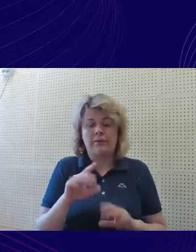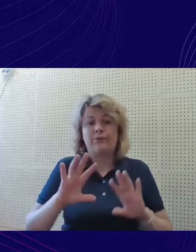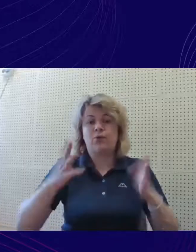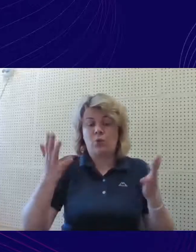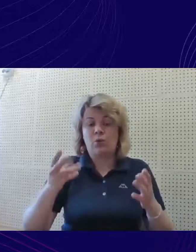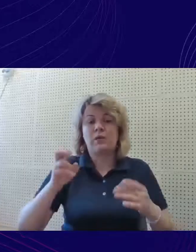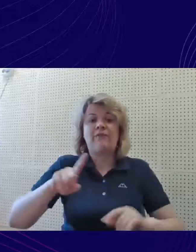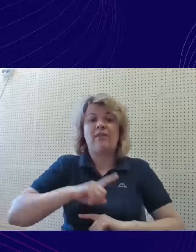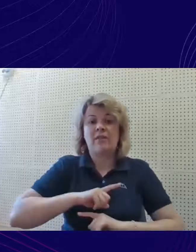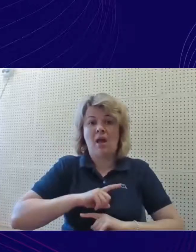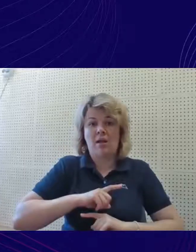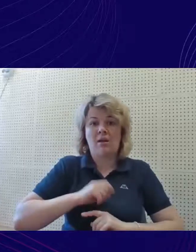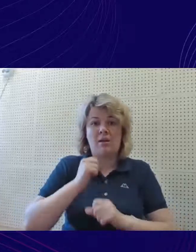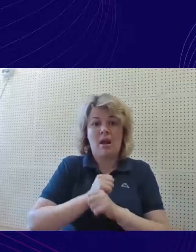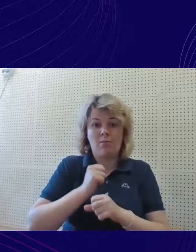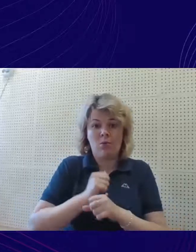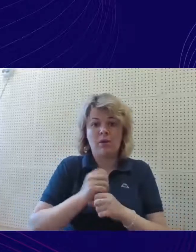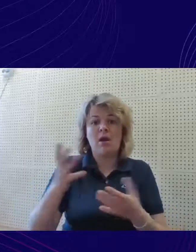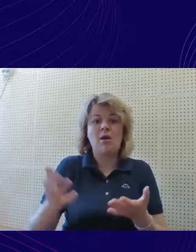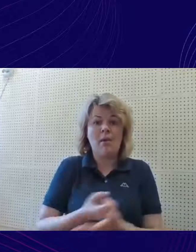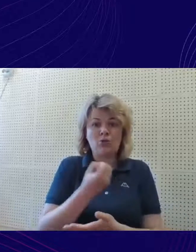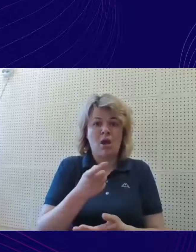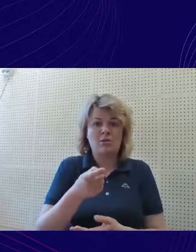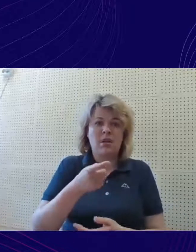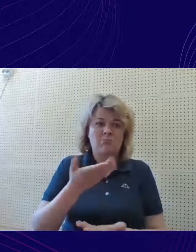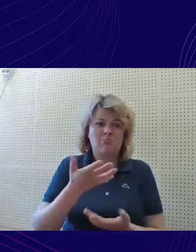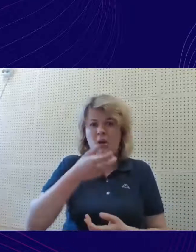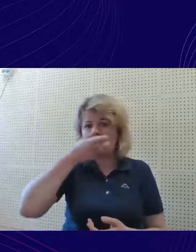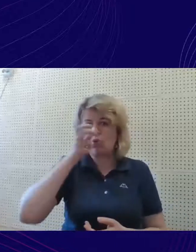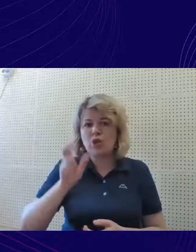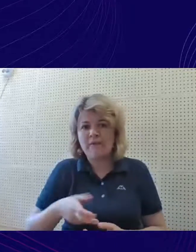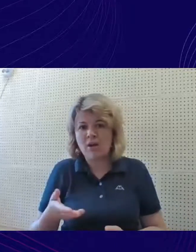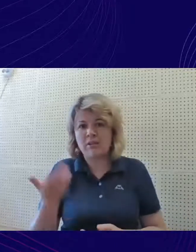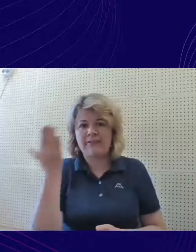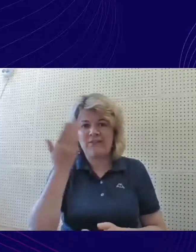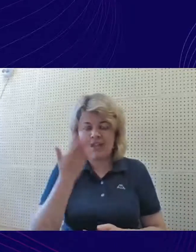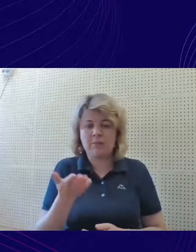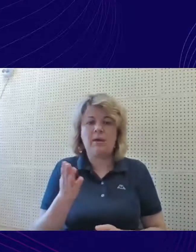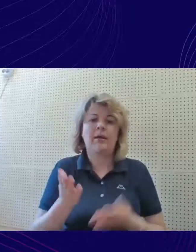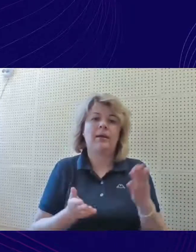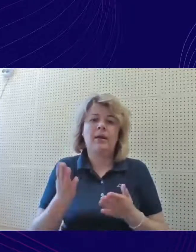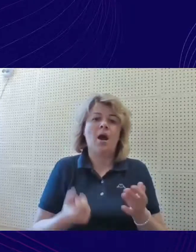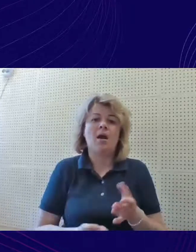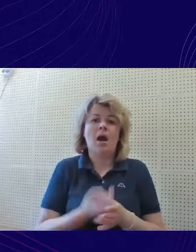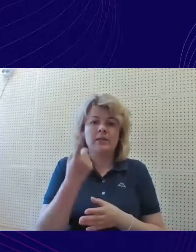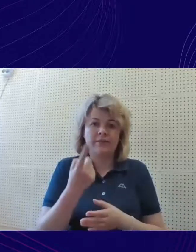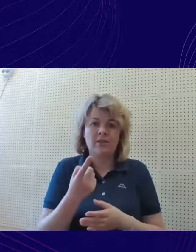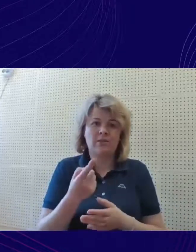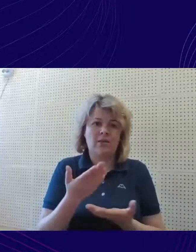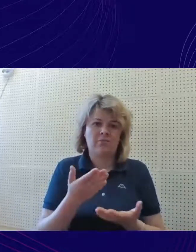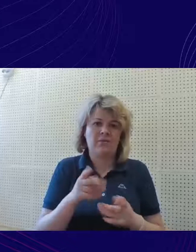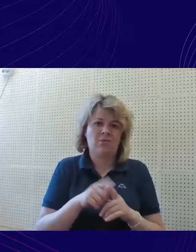стадии работы получается скучноватый или оказывается